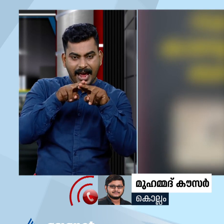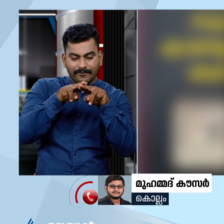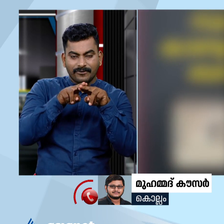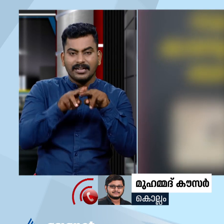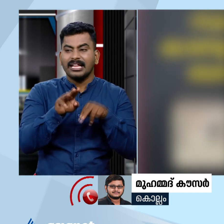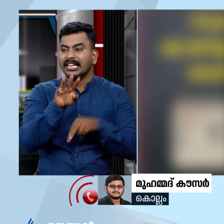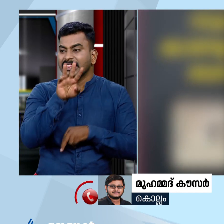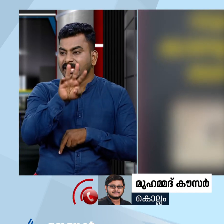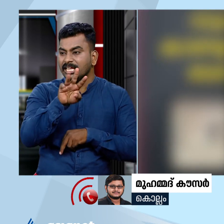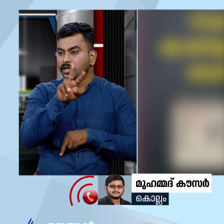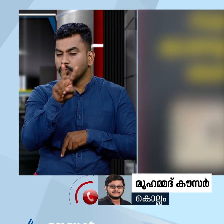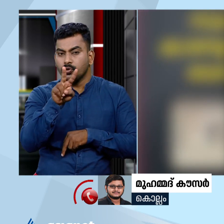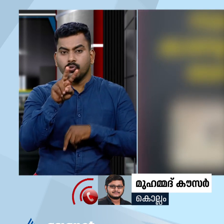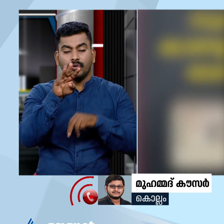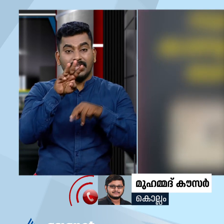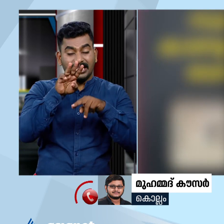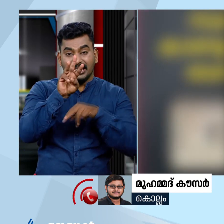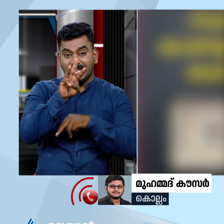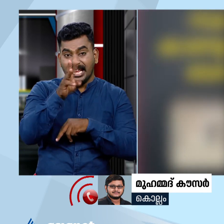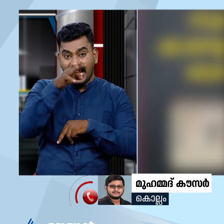വിവരം ലഭിക്കുന്നവർ ഈ കാണുന്ന നമ്പറിൽ